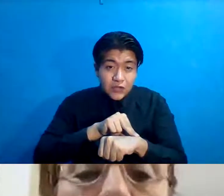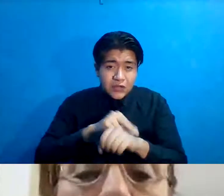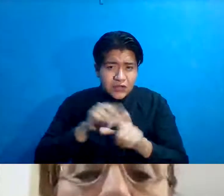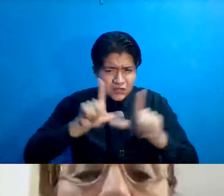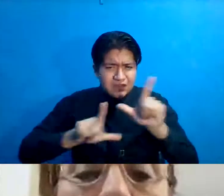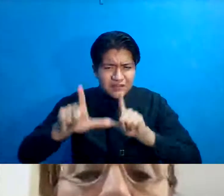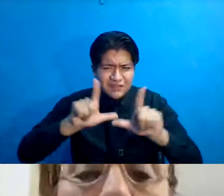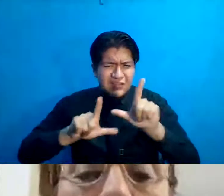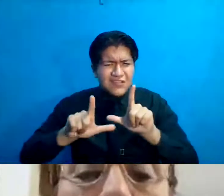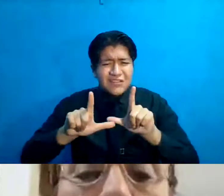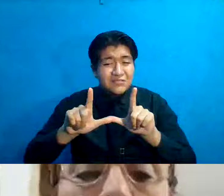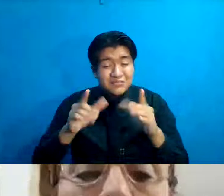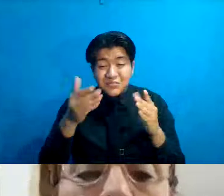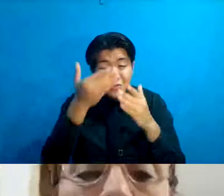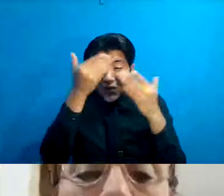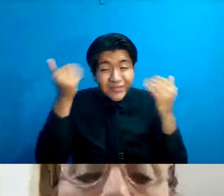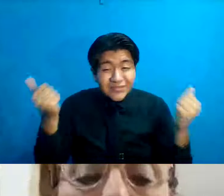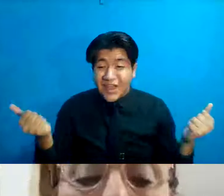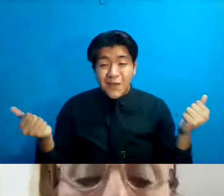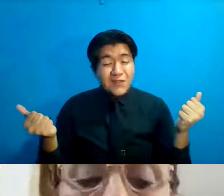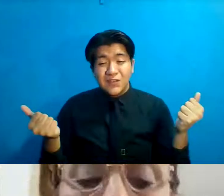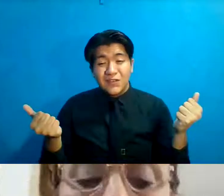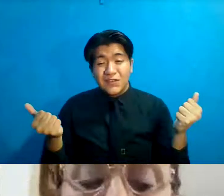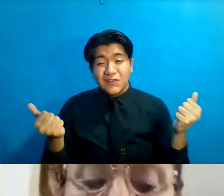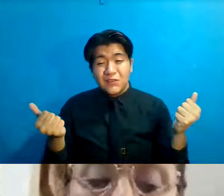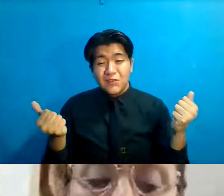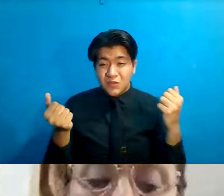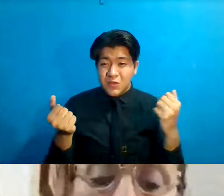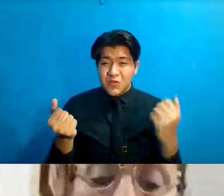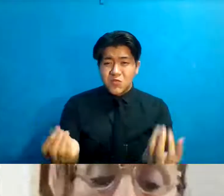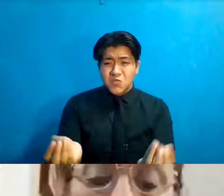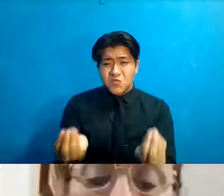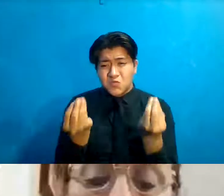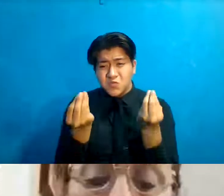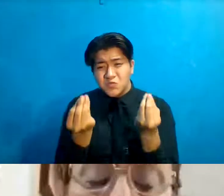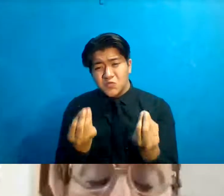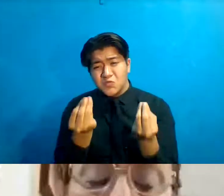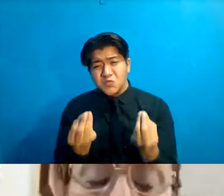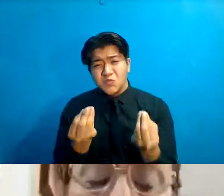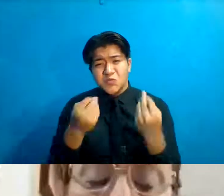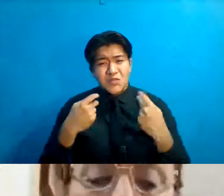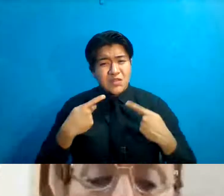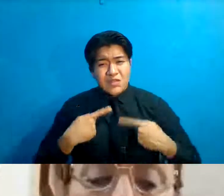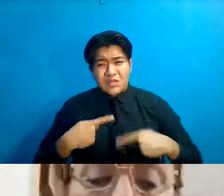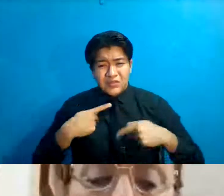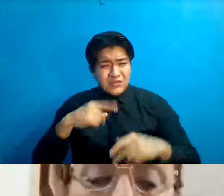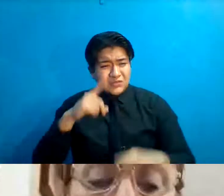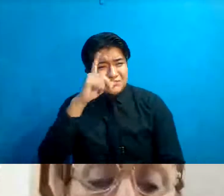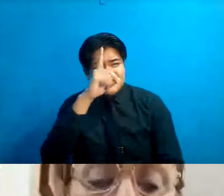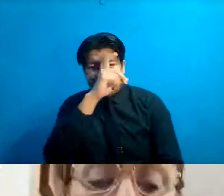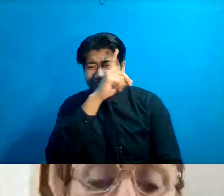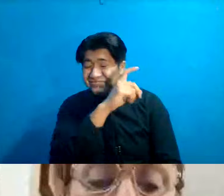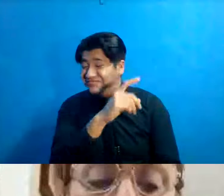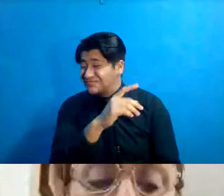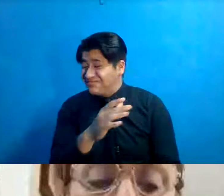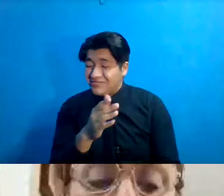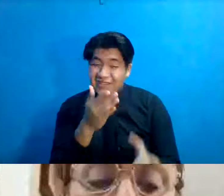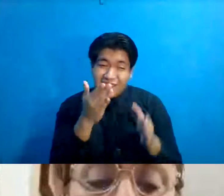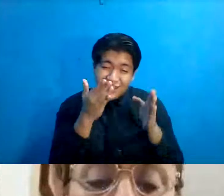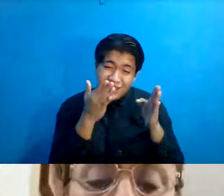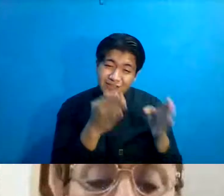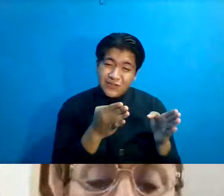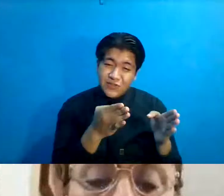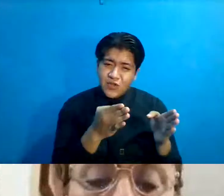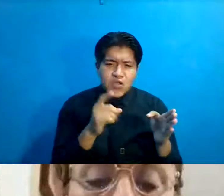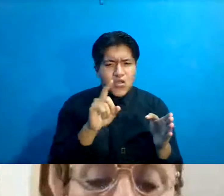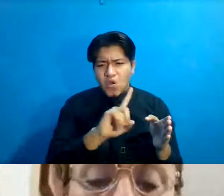ejemplo. Eh, hay muchísimas dificultades al respecto, ¿no? Y no solamente en el ámbito